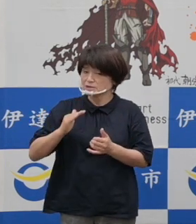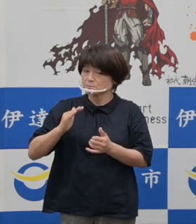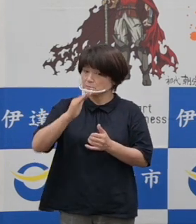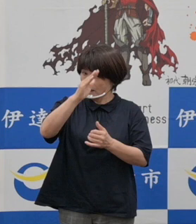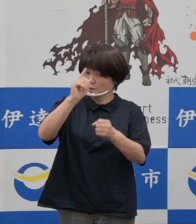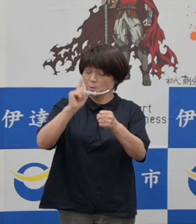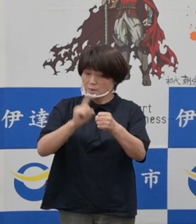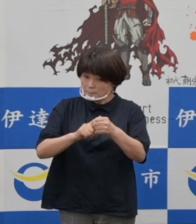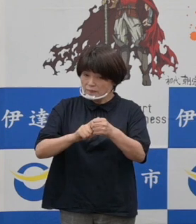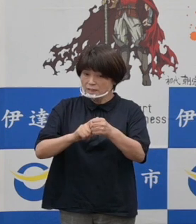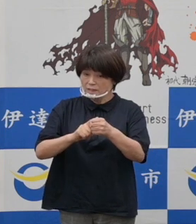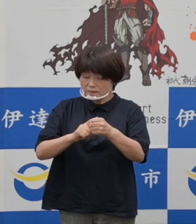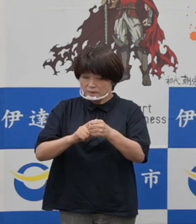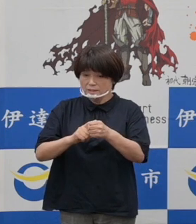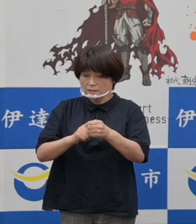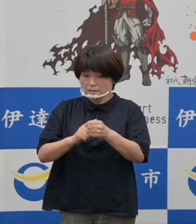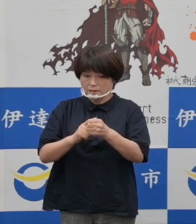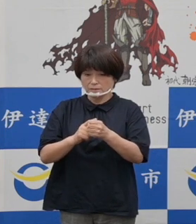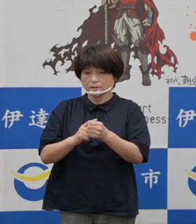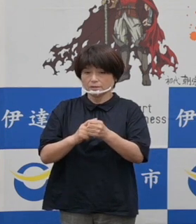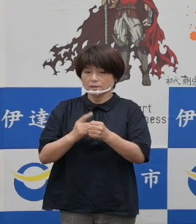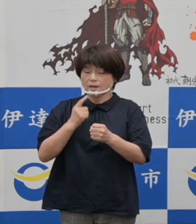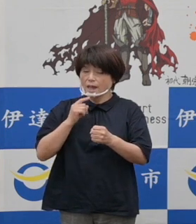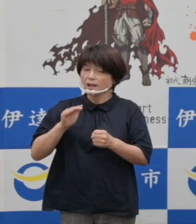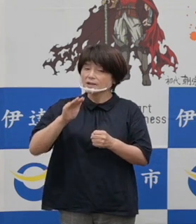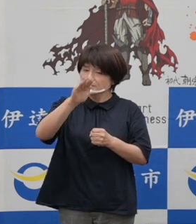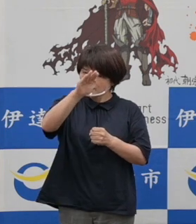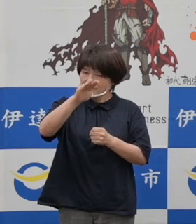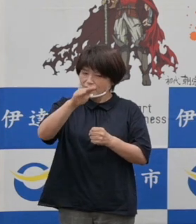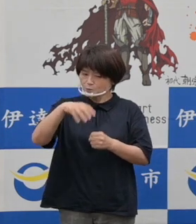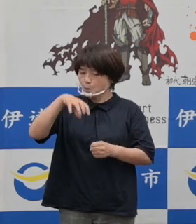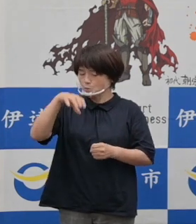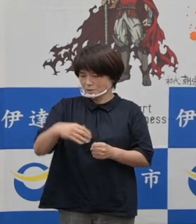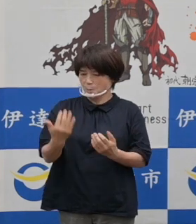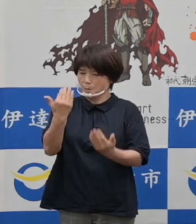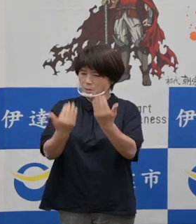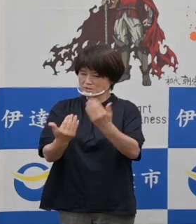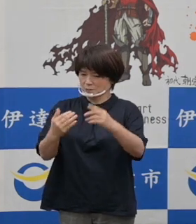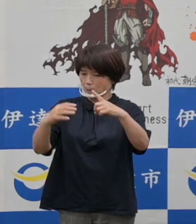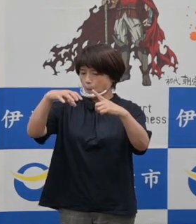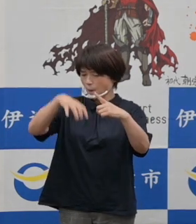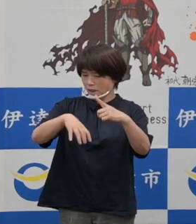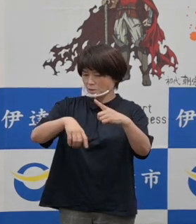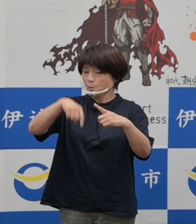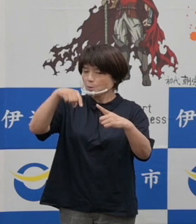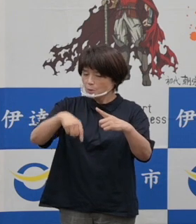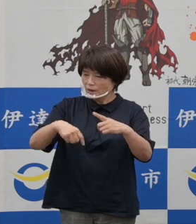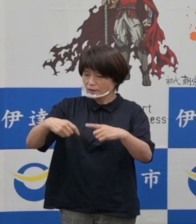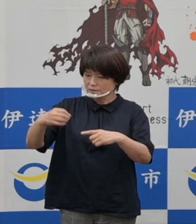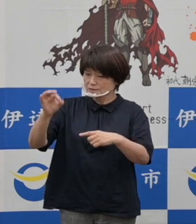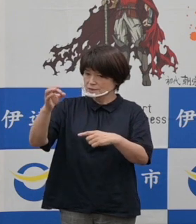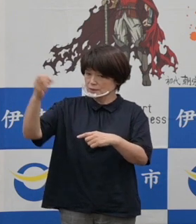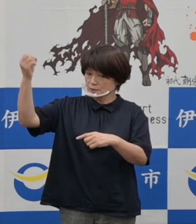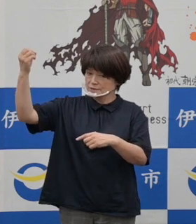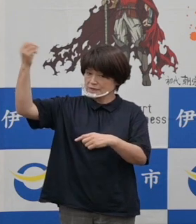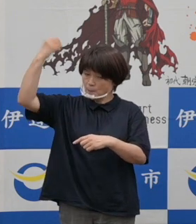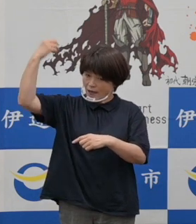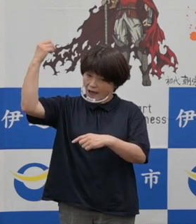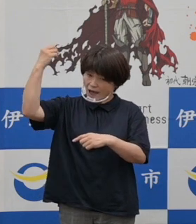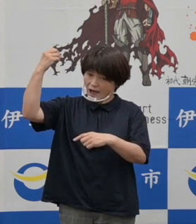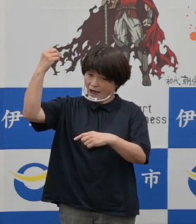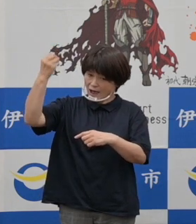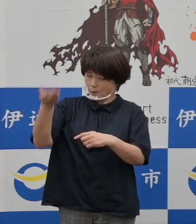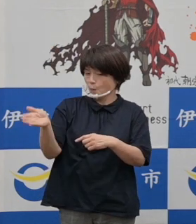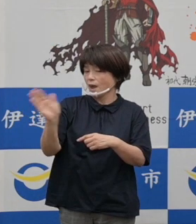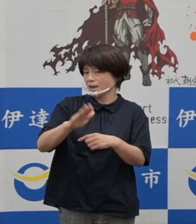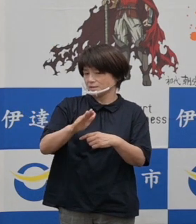ために、赤坂の里森林公園内にコインシャワー等を設置をした管